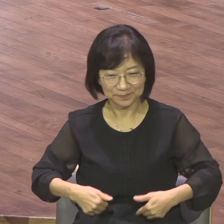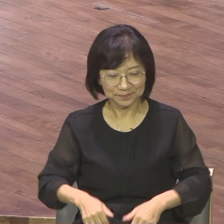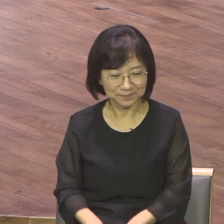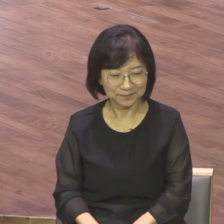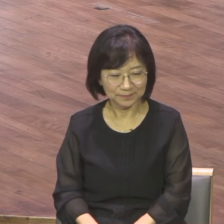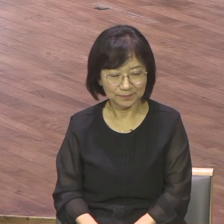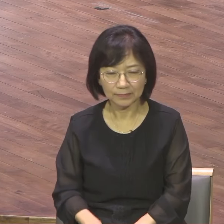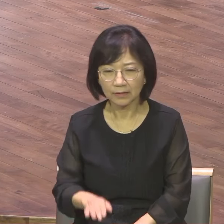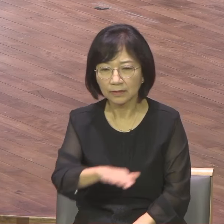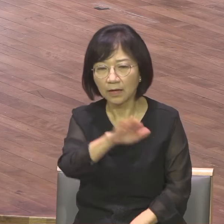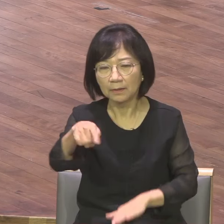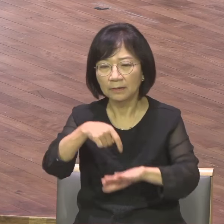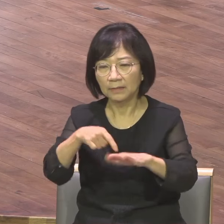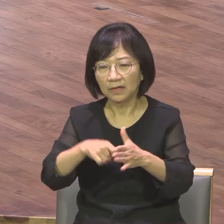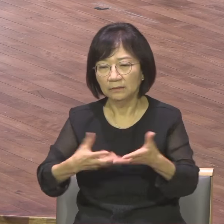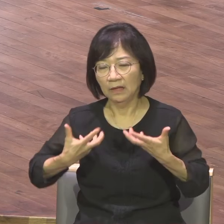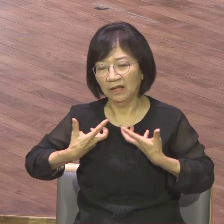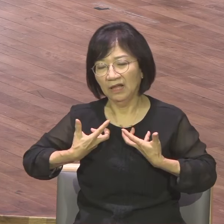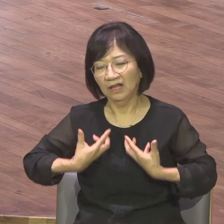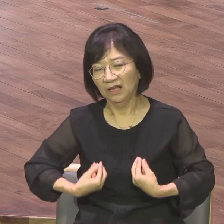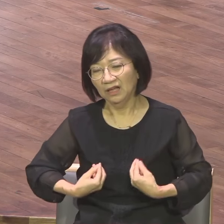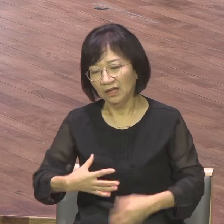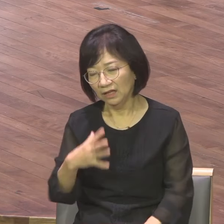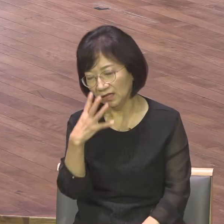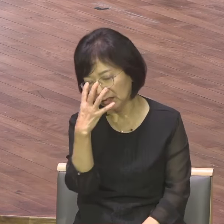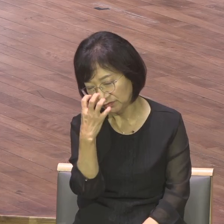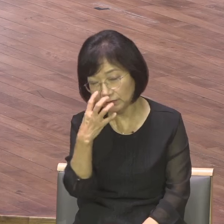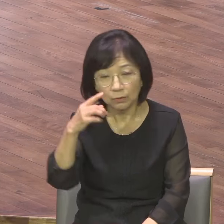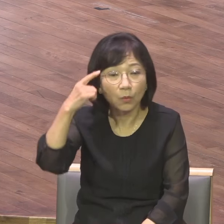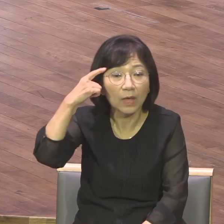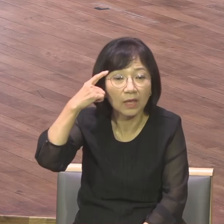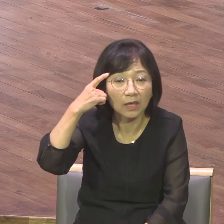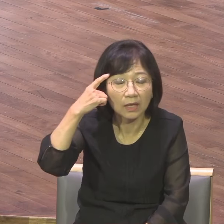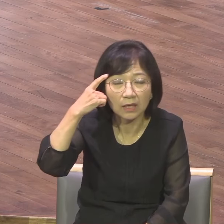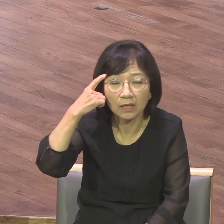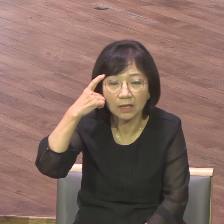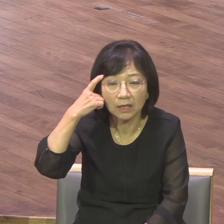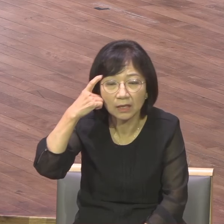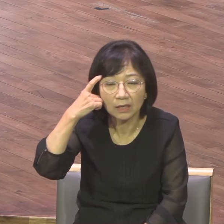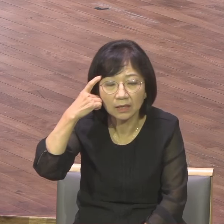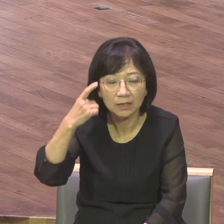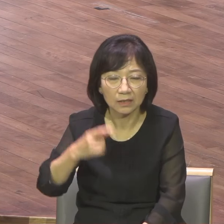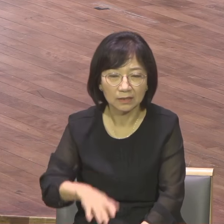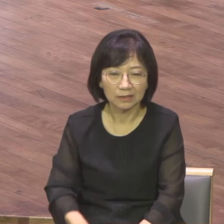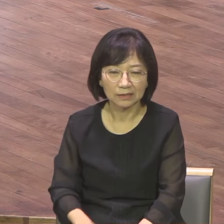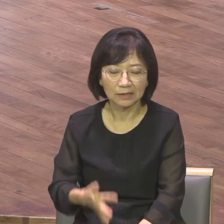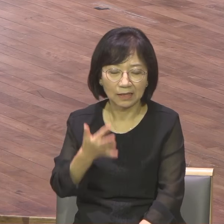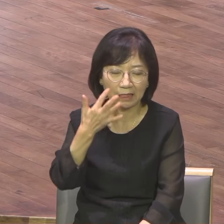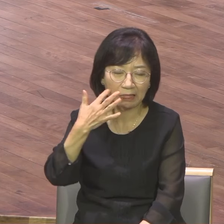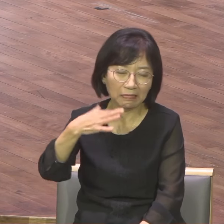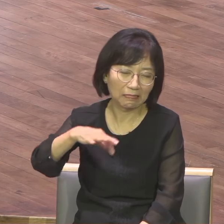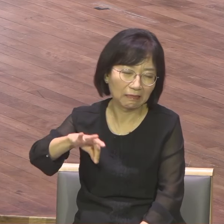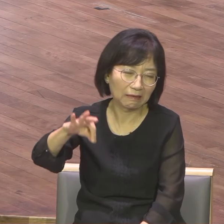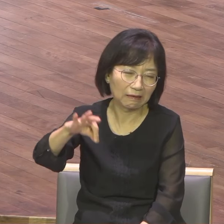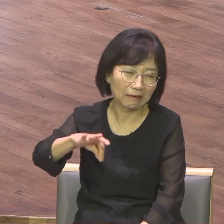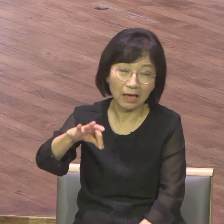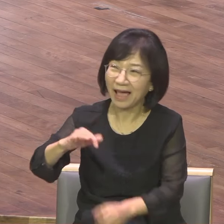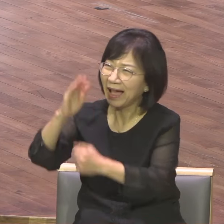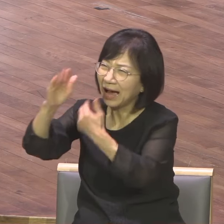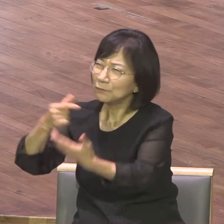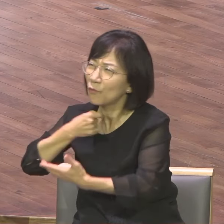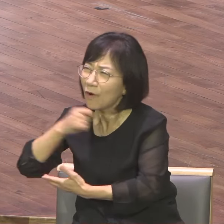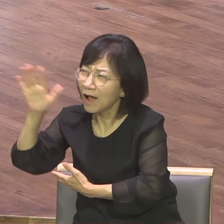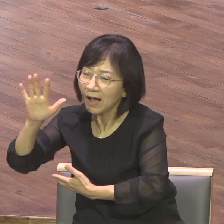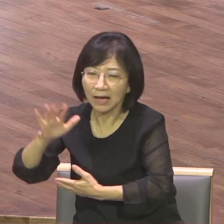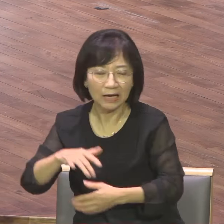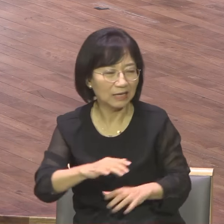왜 시험 듭니까? 왜 신앙생활에서 낙심합니까? 서론 잡아서 서론. 서론에 속아서